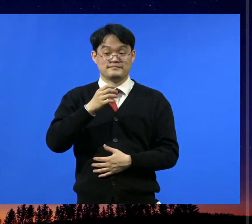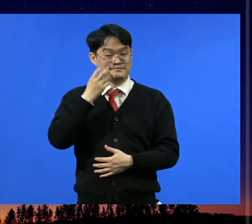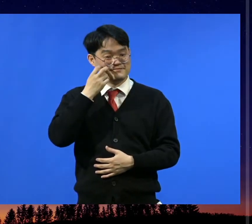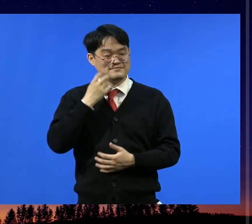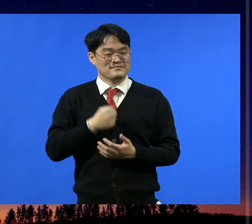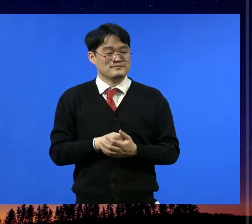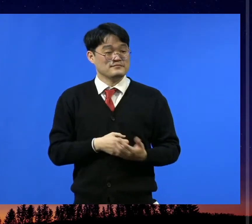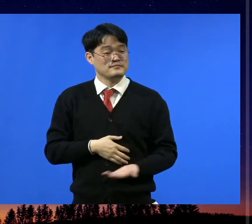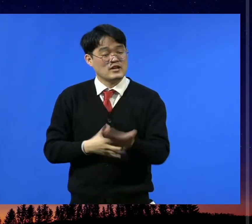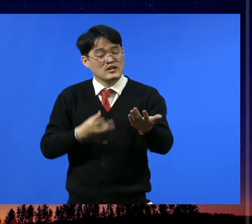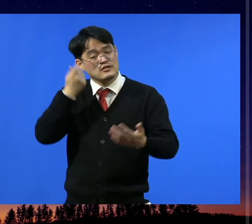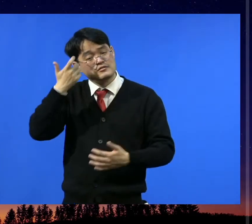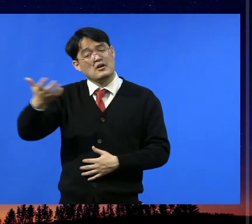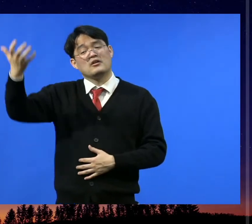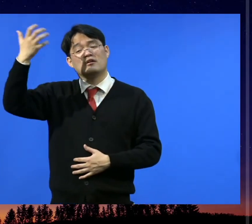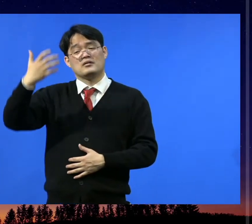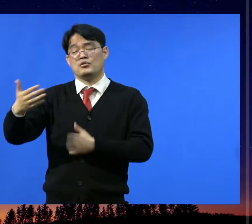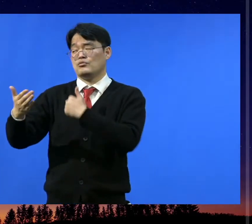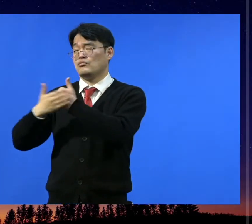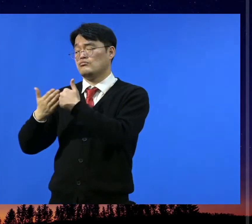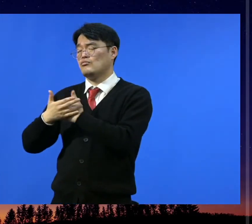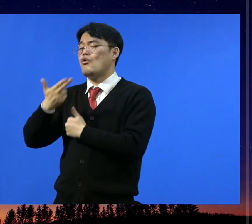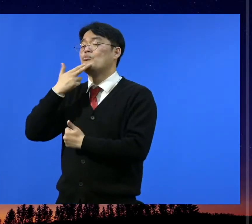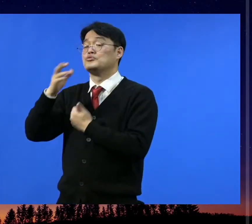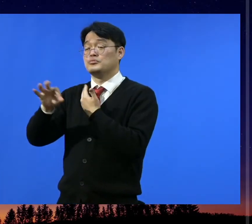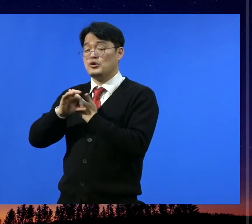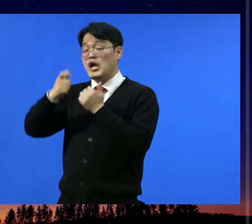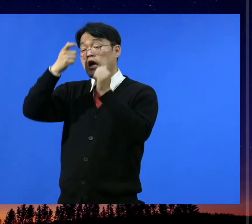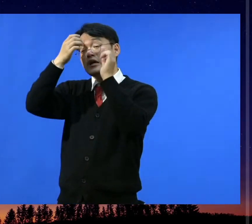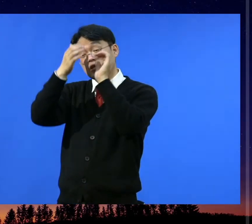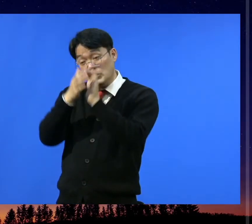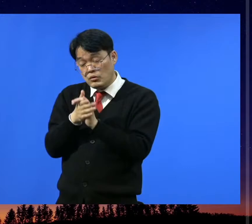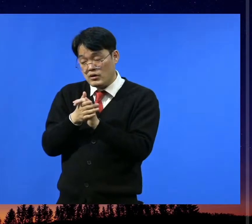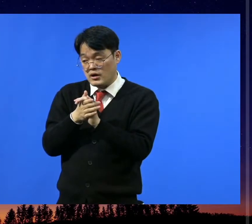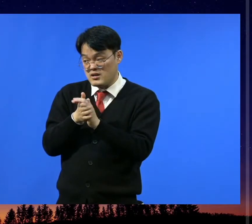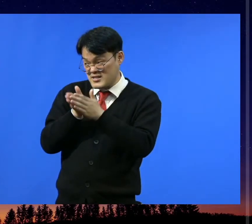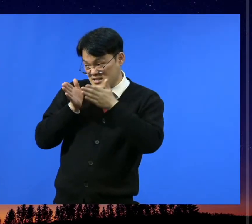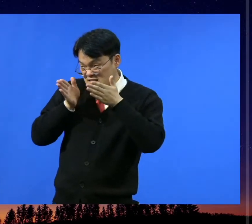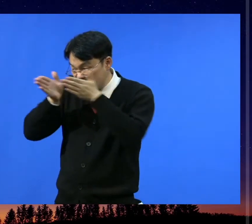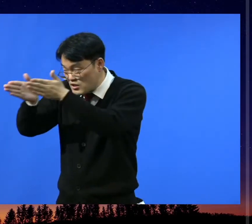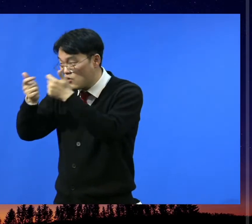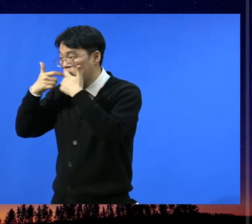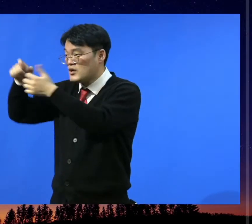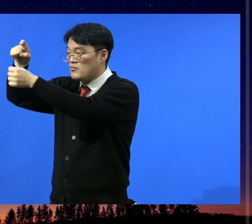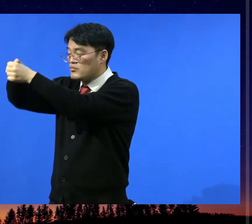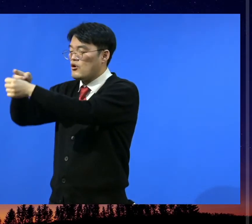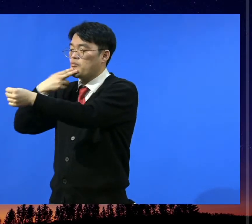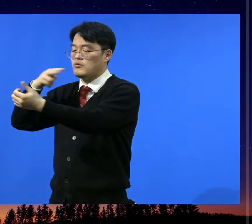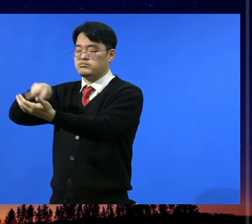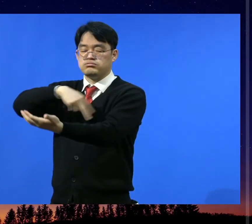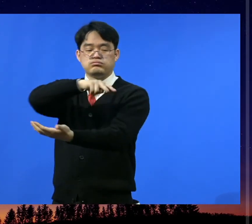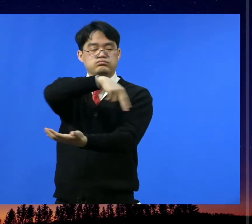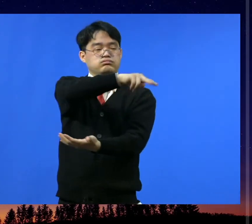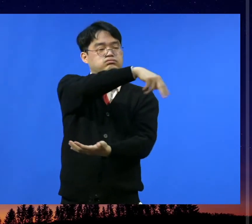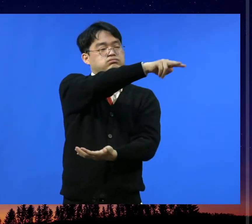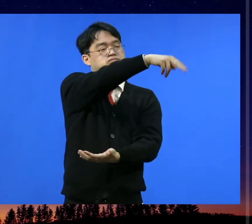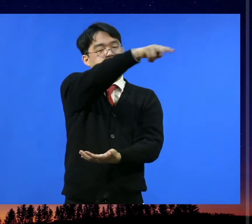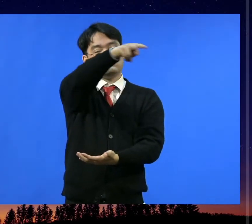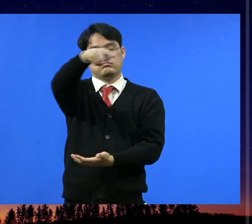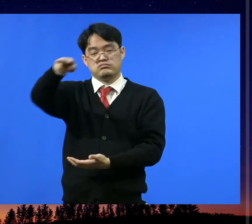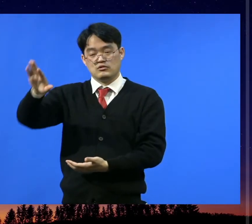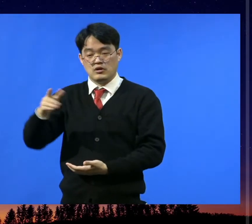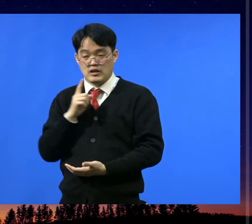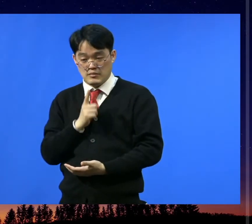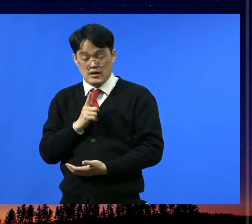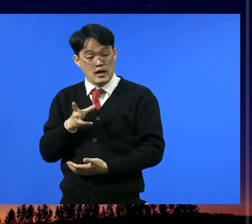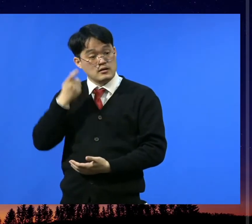성령의 도우심이 없이 하니까 그렇게 되는 거예요. 성령이 우리의 기도의 방향을 끌고 가시는 거예요. 그래서 내가 처음에는